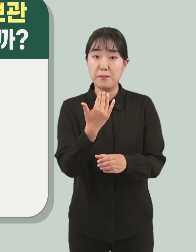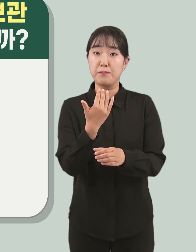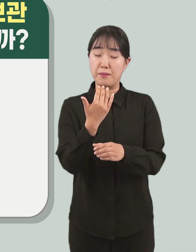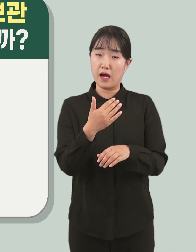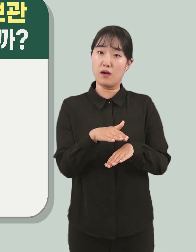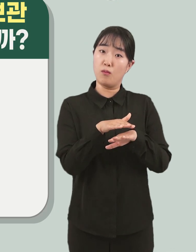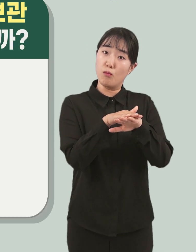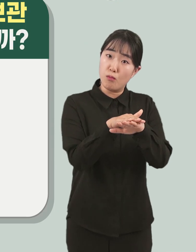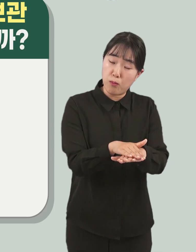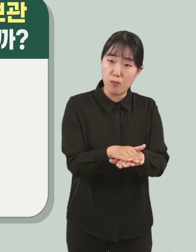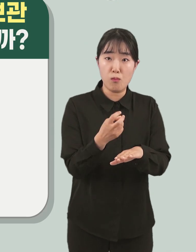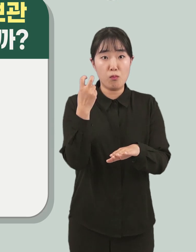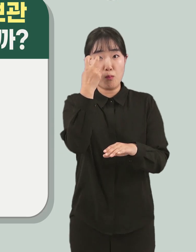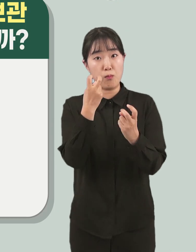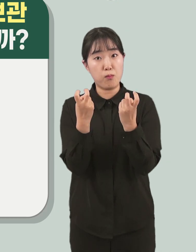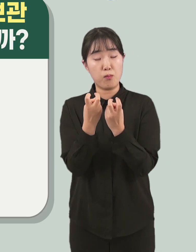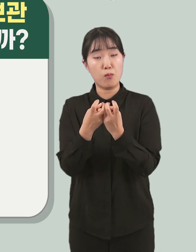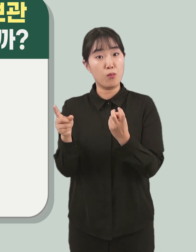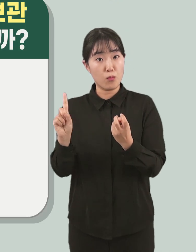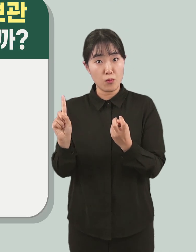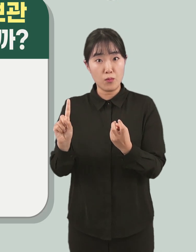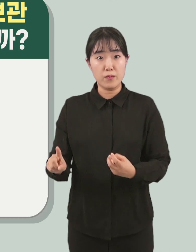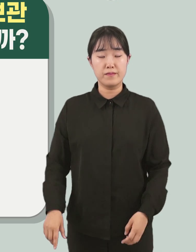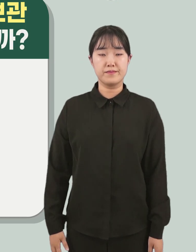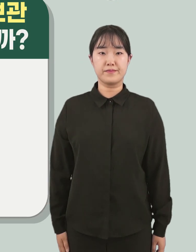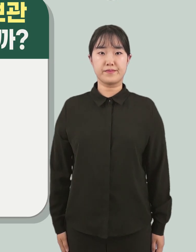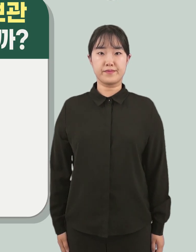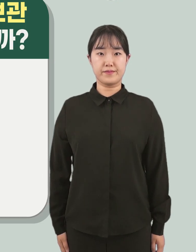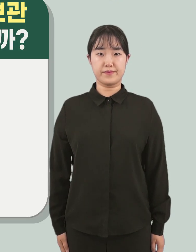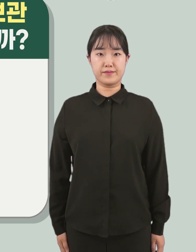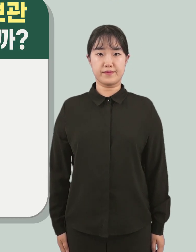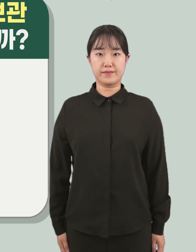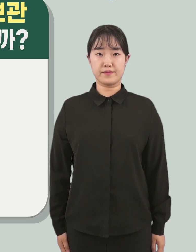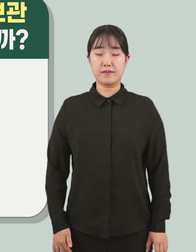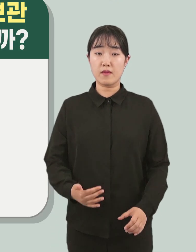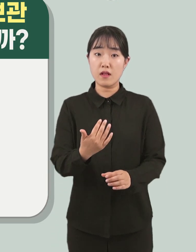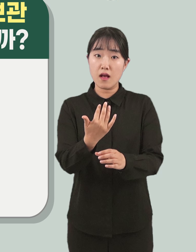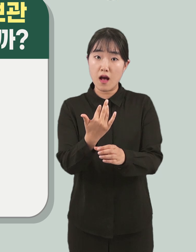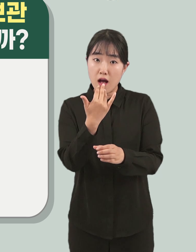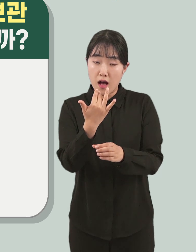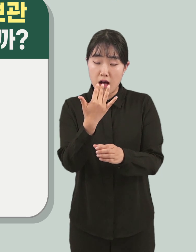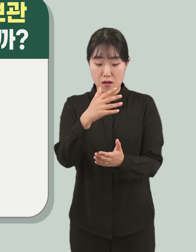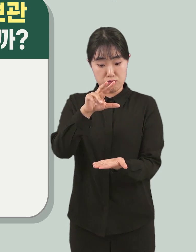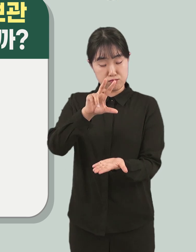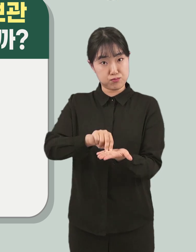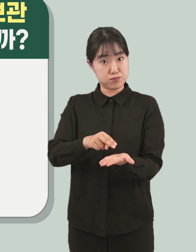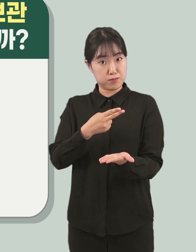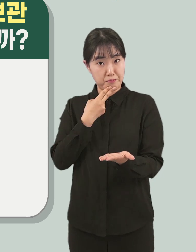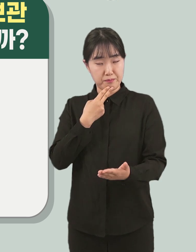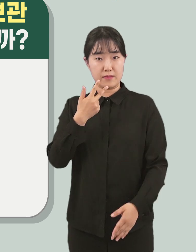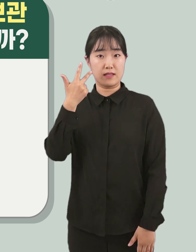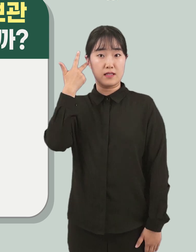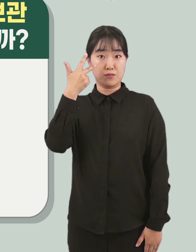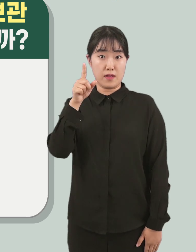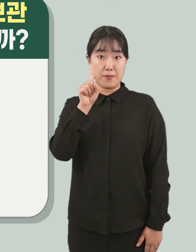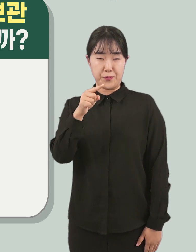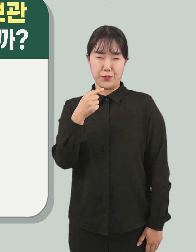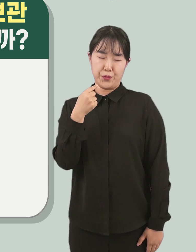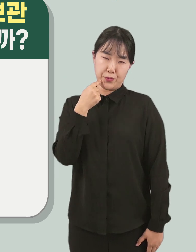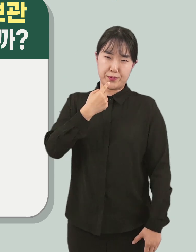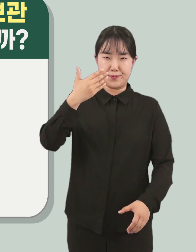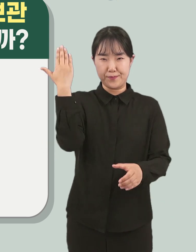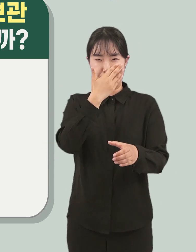이 의료기기의 사용 후 보관 및 관리 방법은 무엇입니까? 제품 사용 후에는 즉시